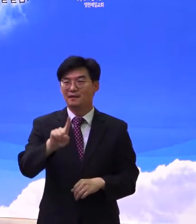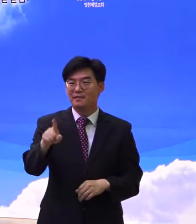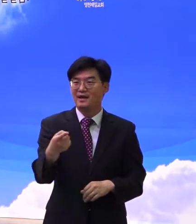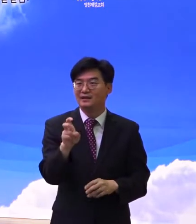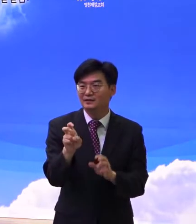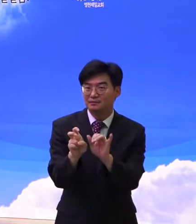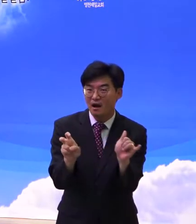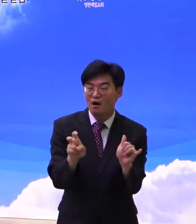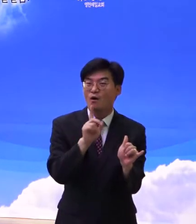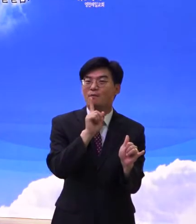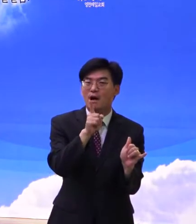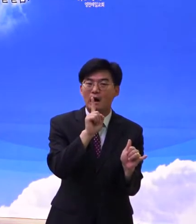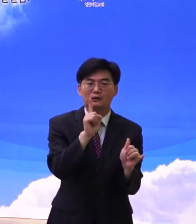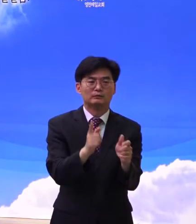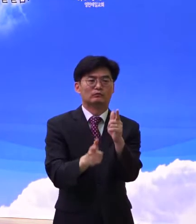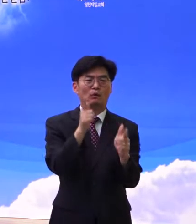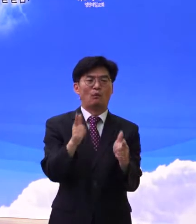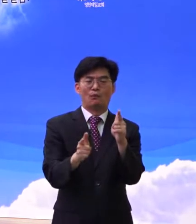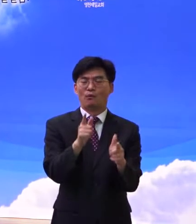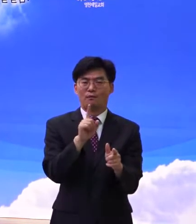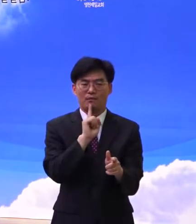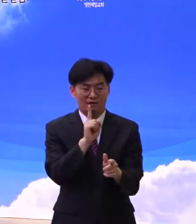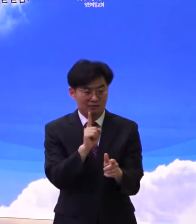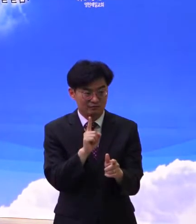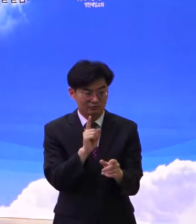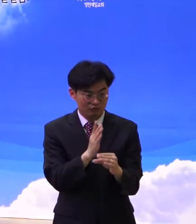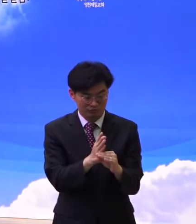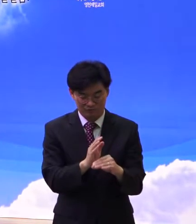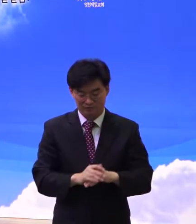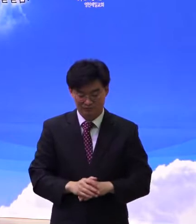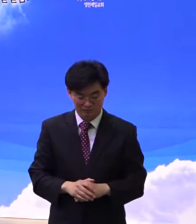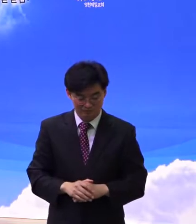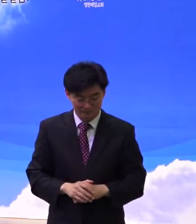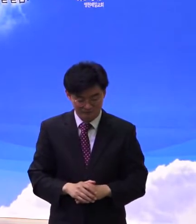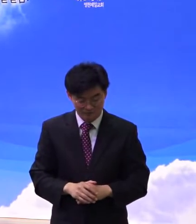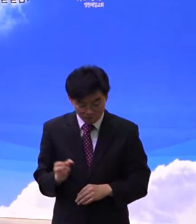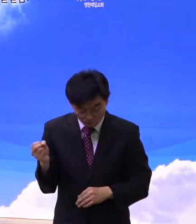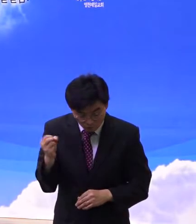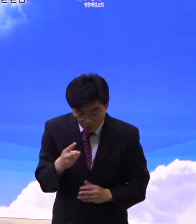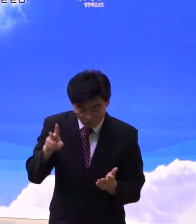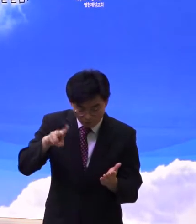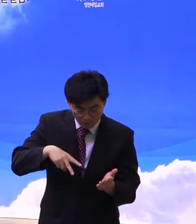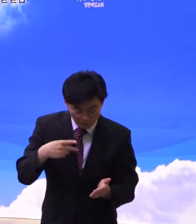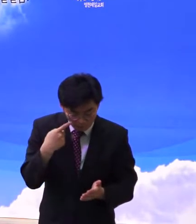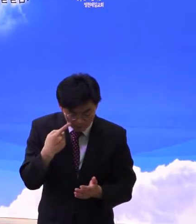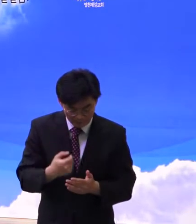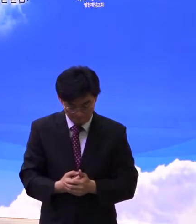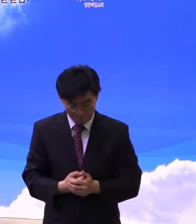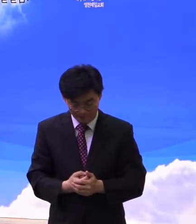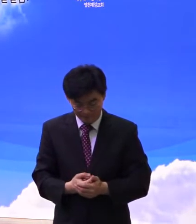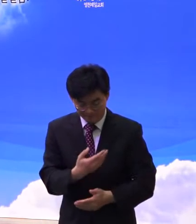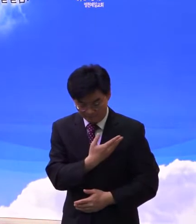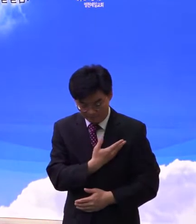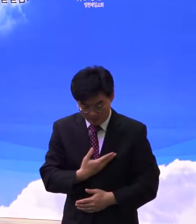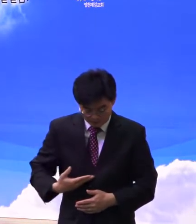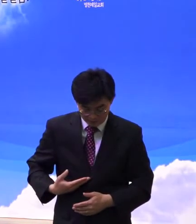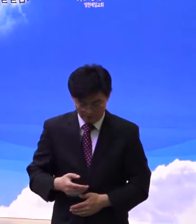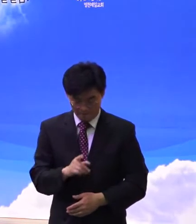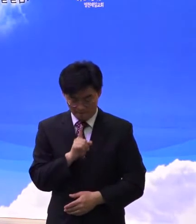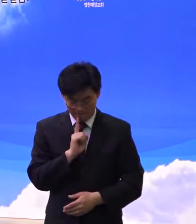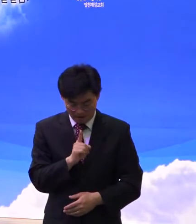그런데 성경을 읽어보니까 더 놀라운 것이 있습니다. 더 놀라운 것은 제자들의 입에서